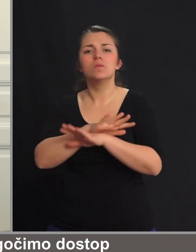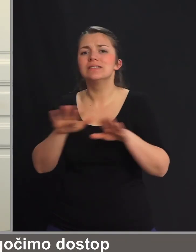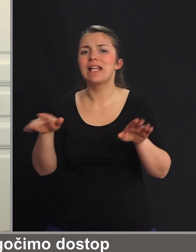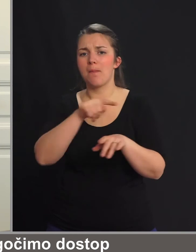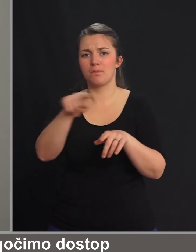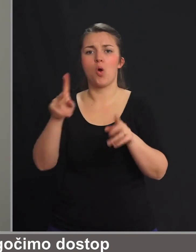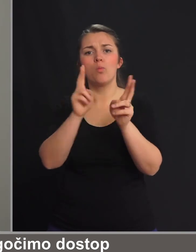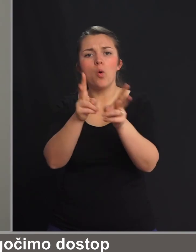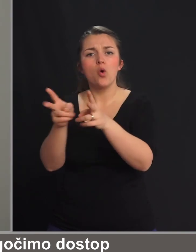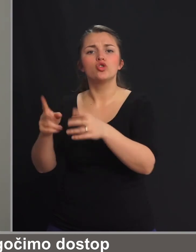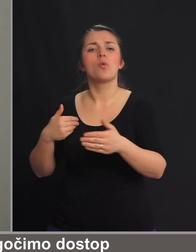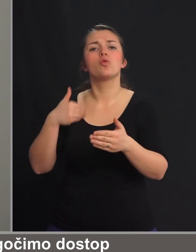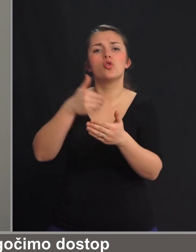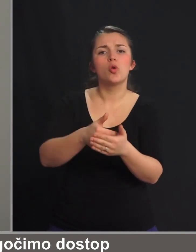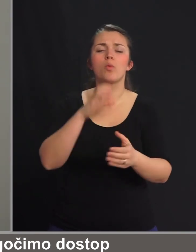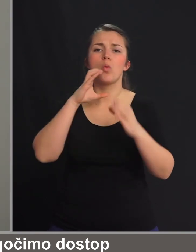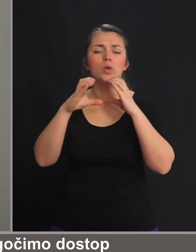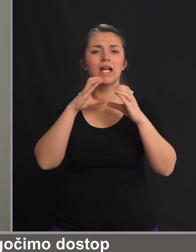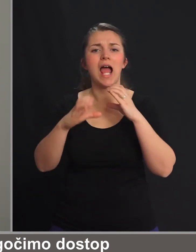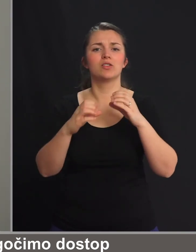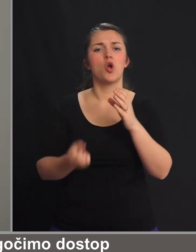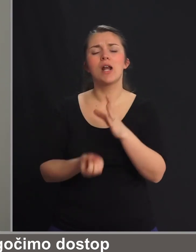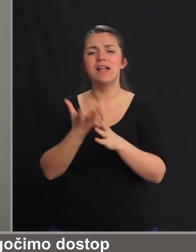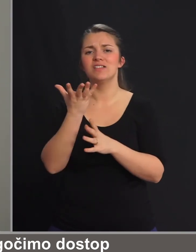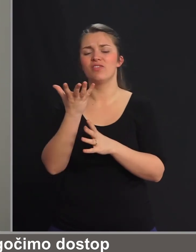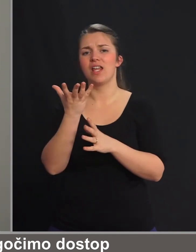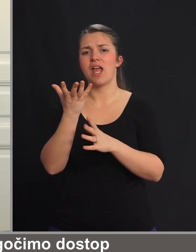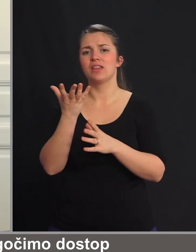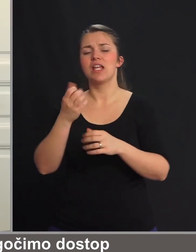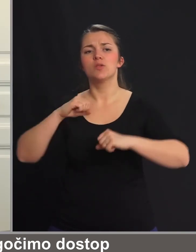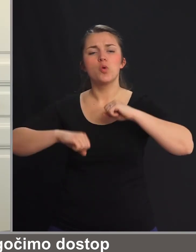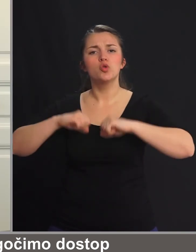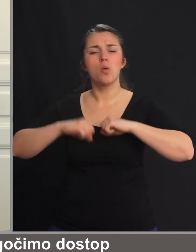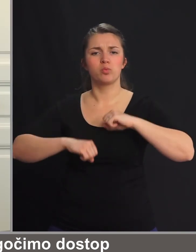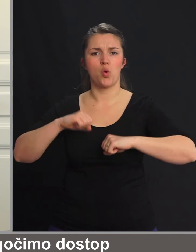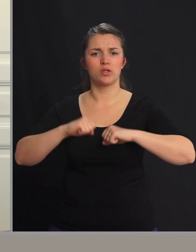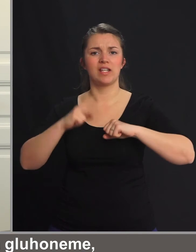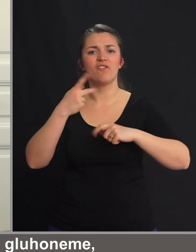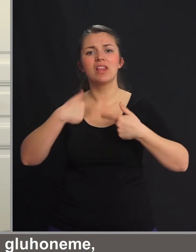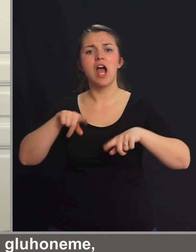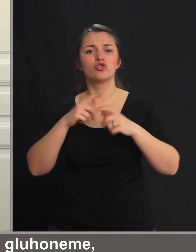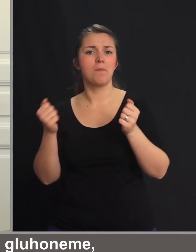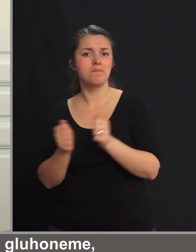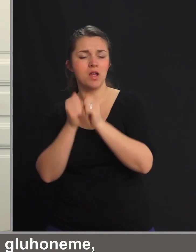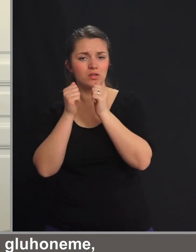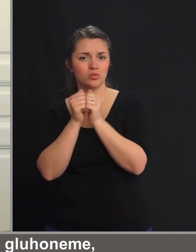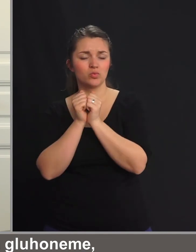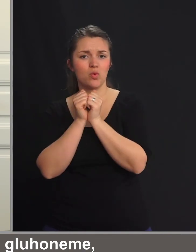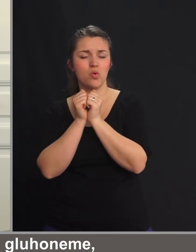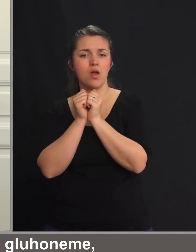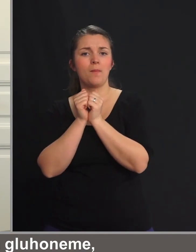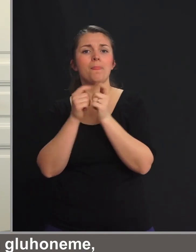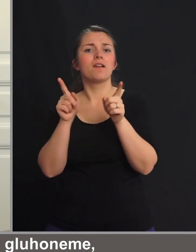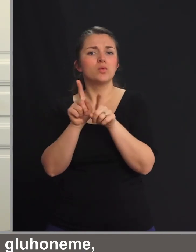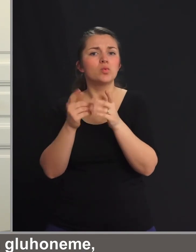vsem omogočimo dostop, komunikacijo, razvijanje sposobnosti v našem mestu